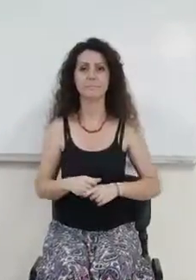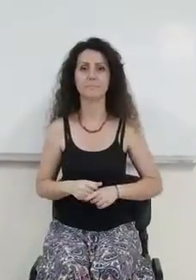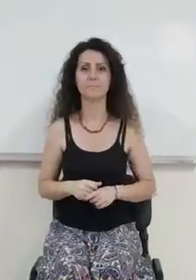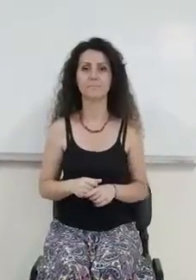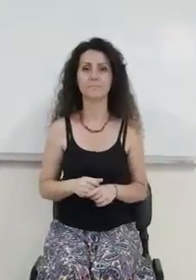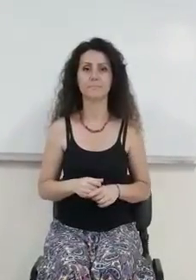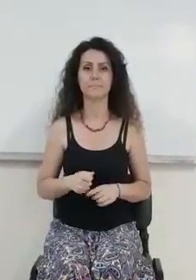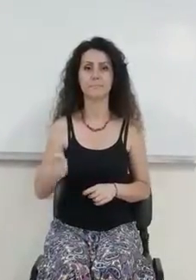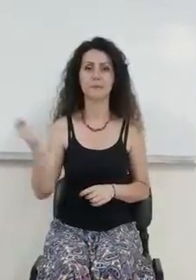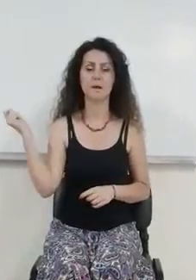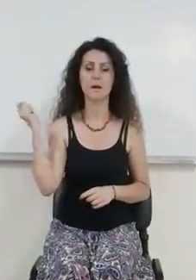Kaymakam,